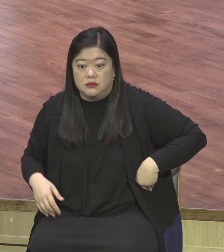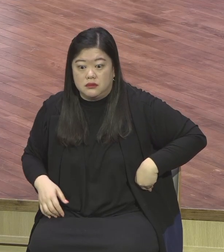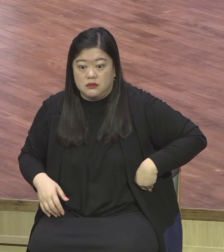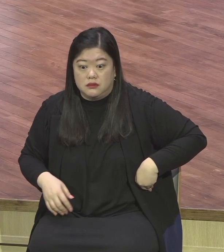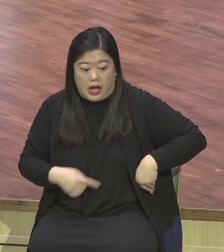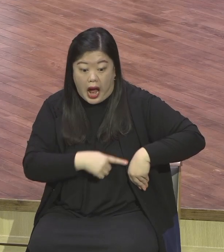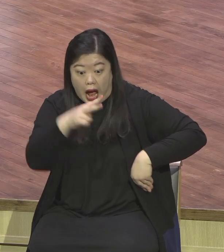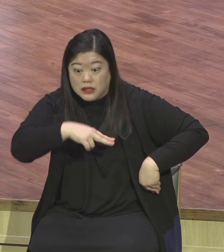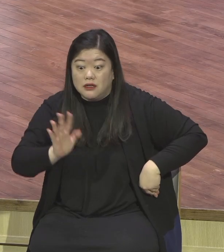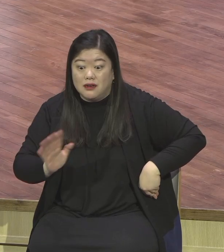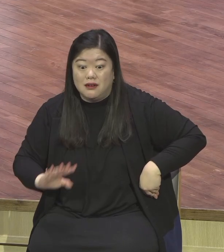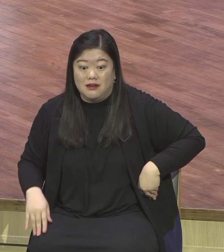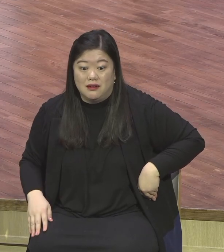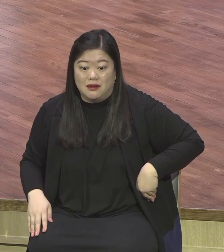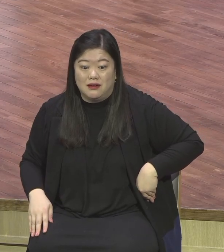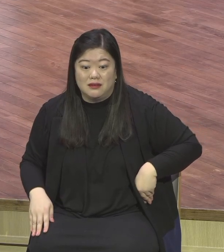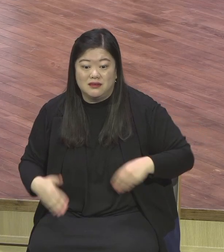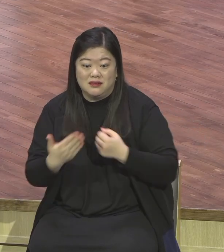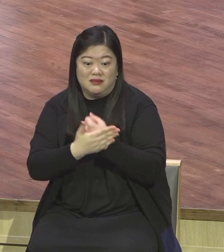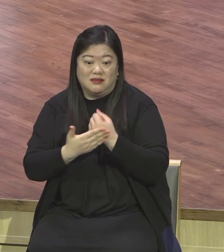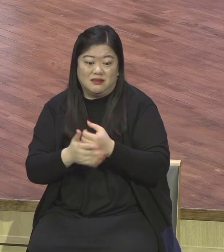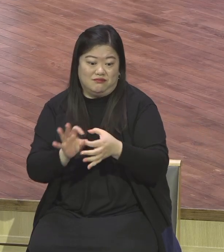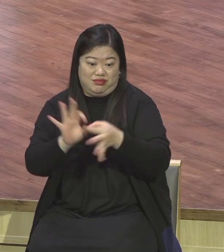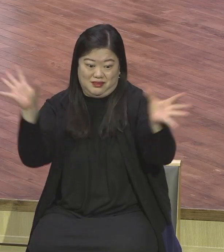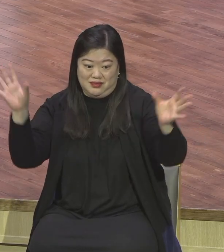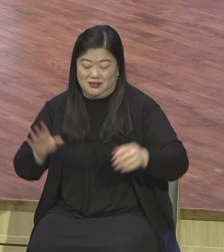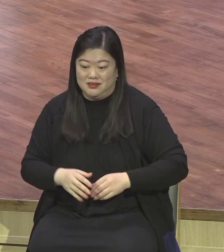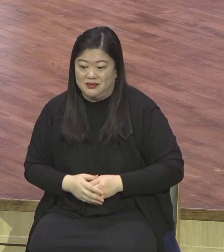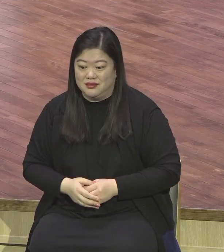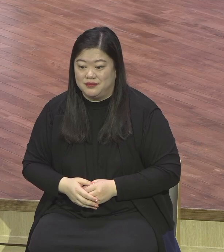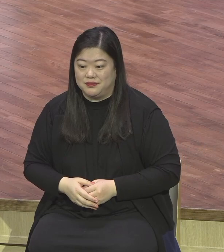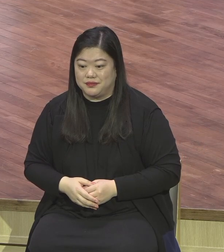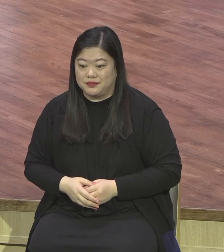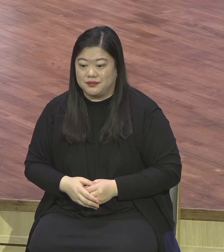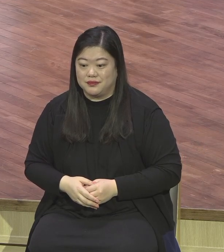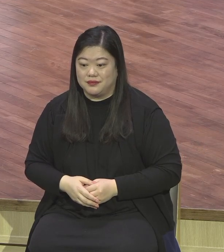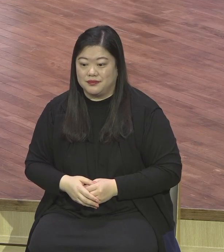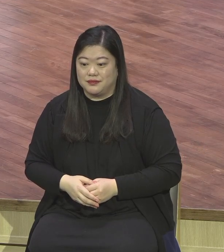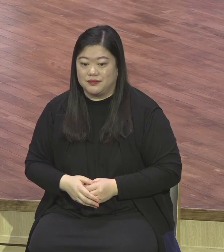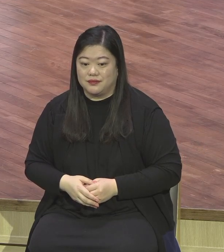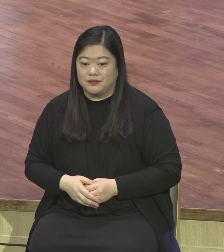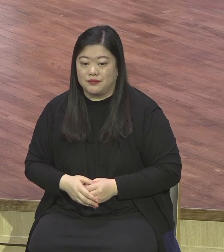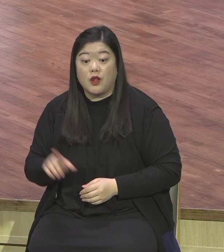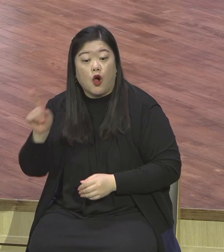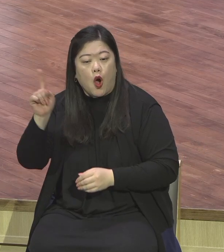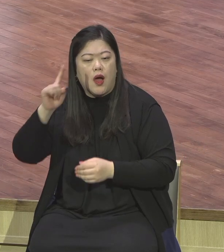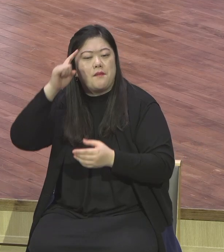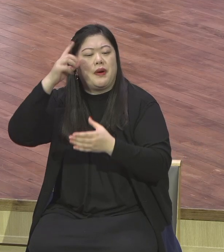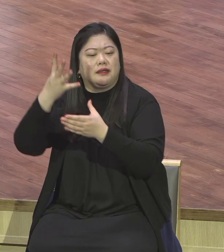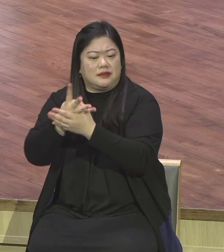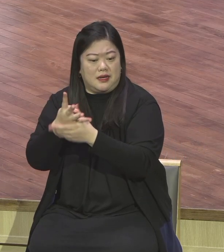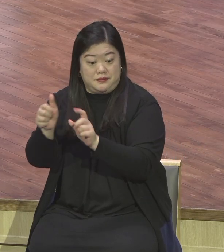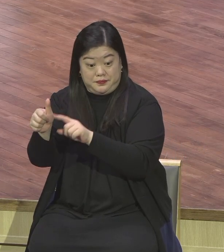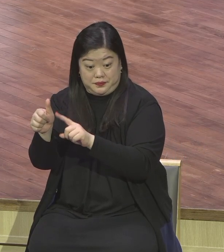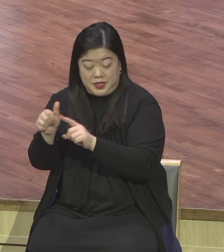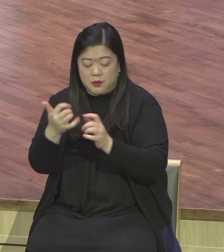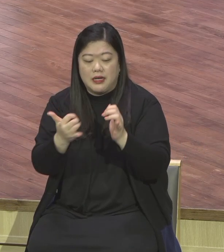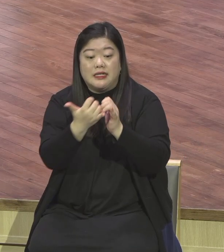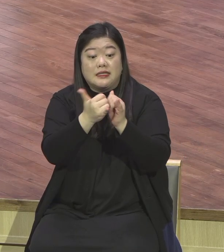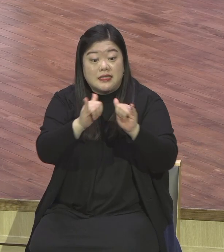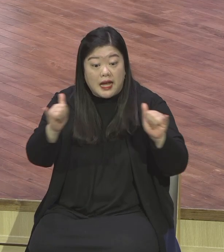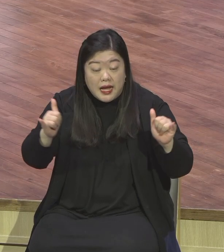에빙하우스라는 분이 있습니다 이분이 인간이 한 번 배운 것을 얼마나 빨리 망각하느냐